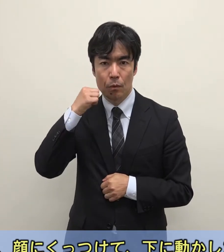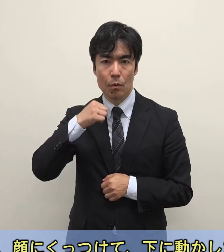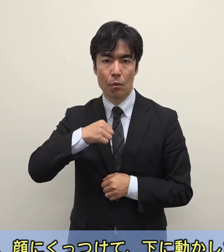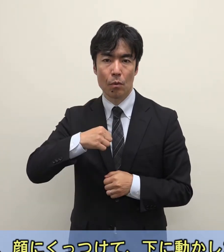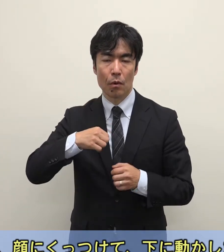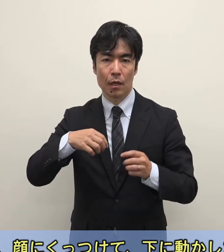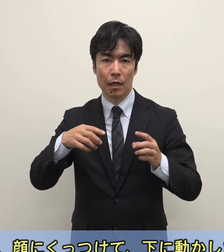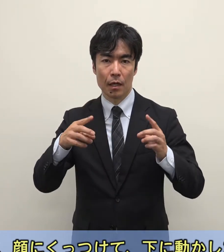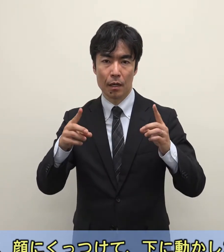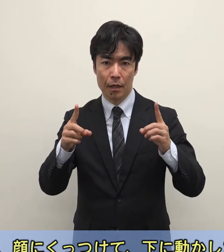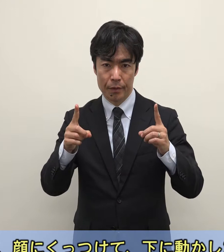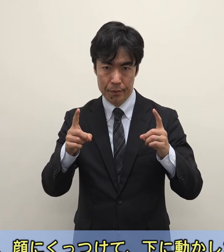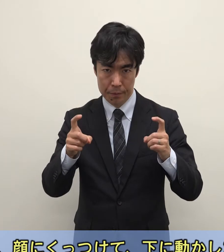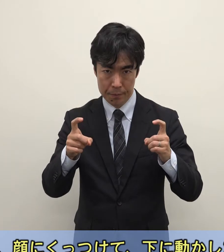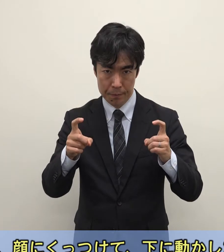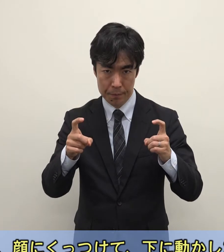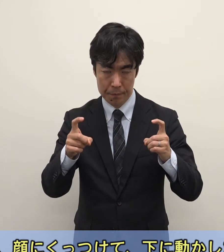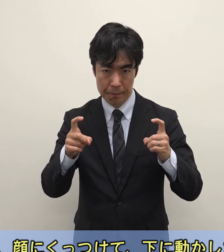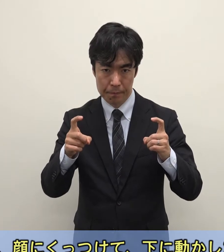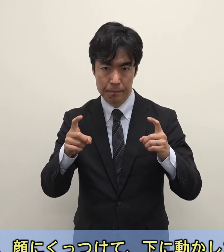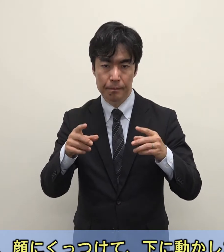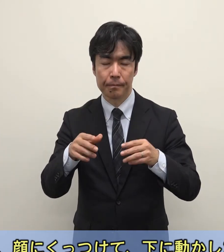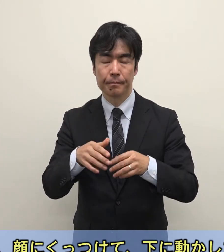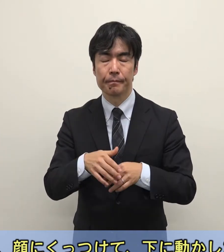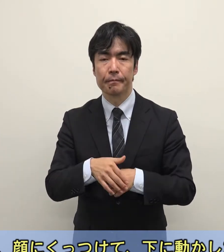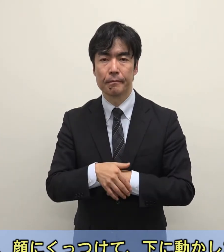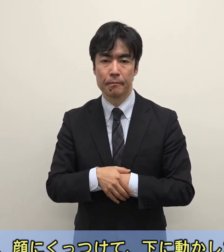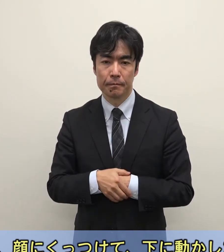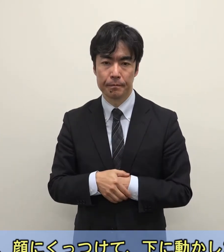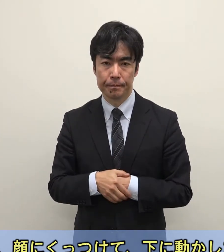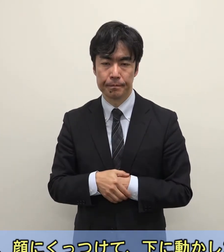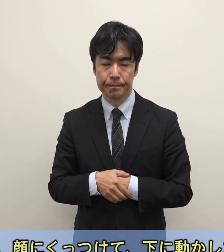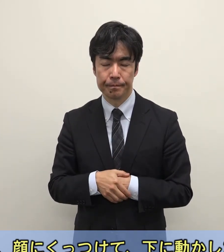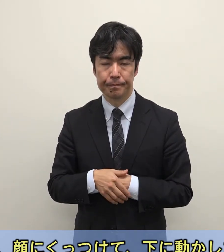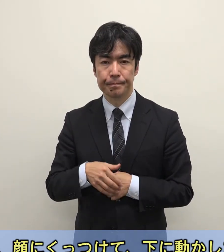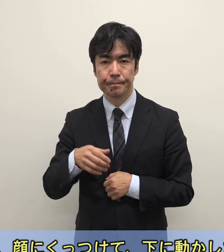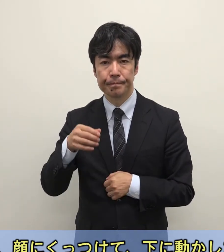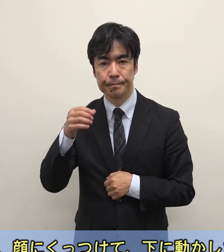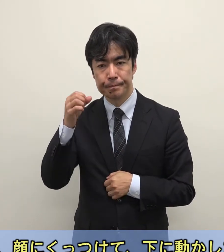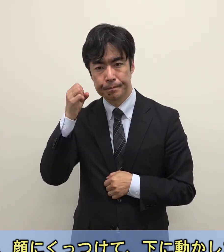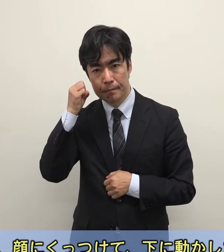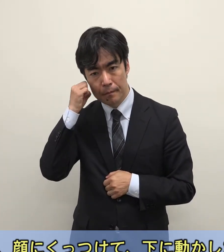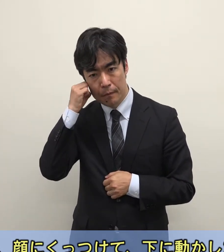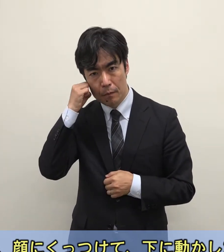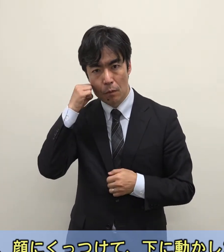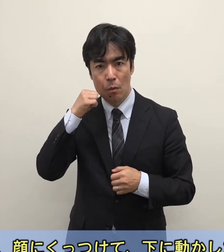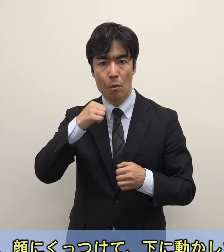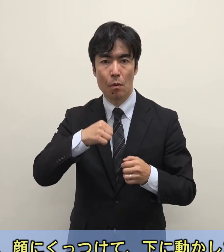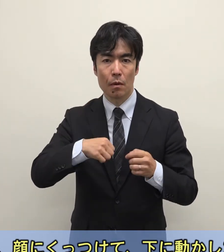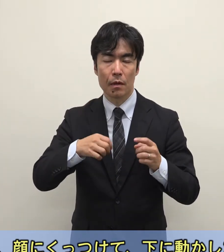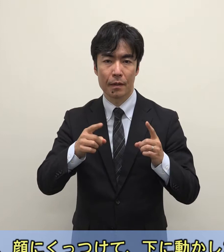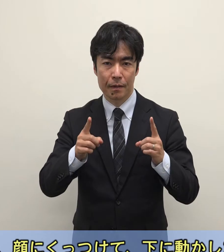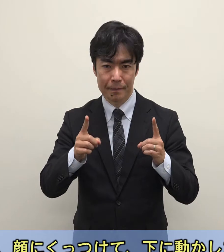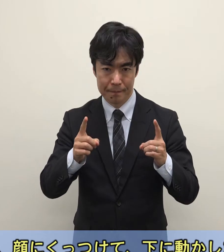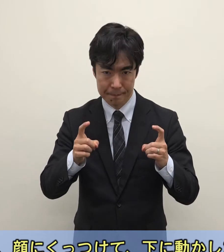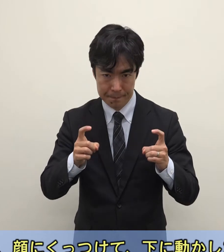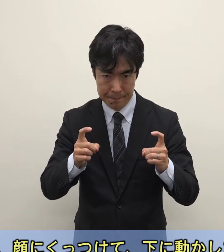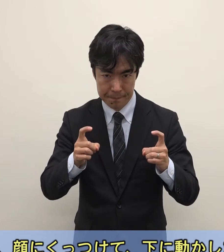右手を握り、顔にくっつけて下に動かします。両手の人差し指